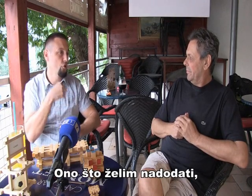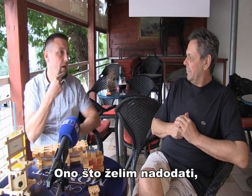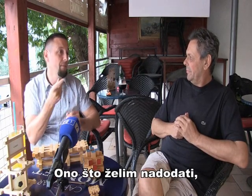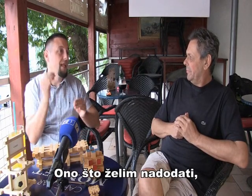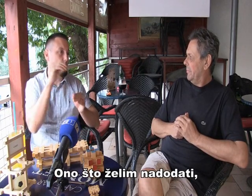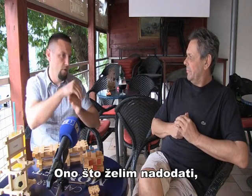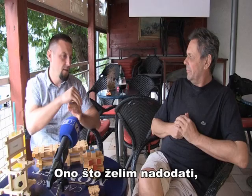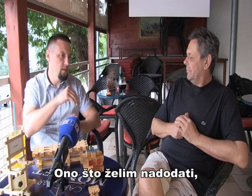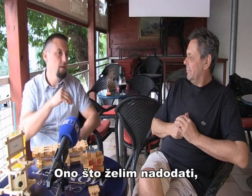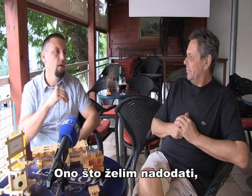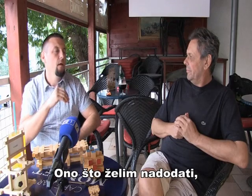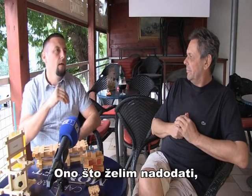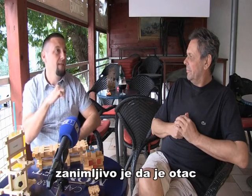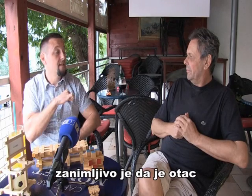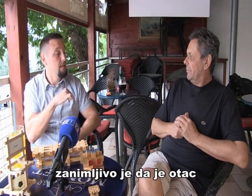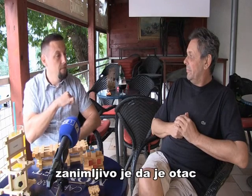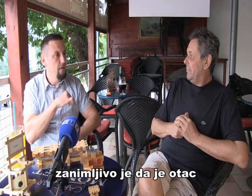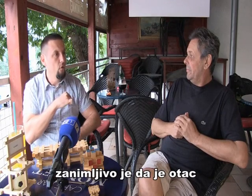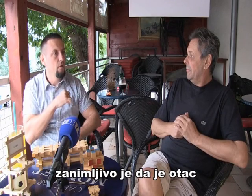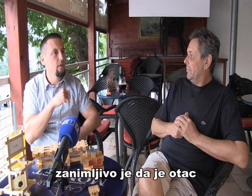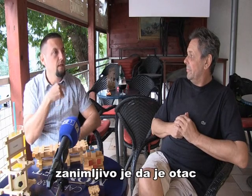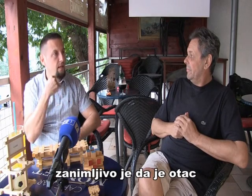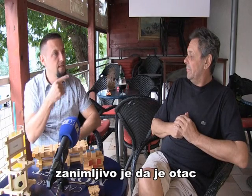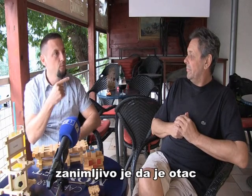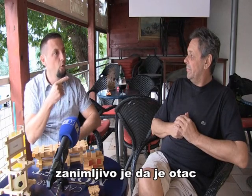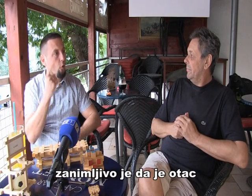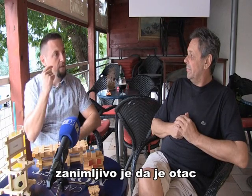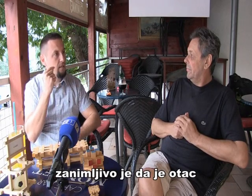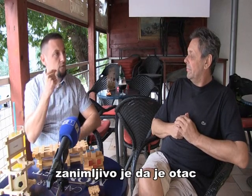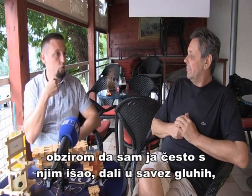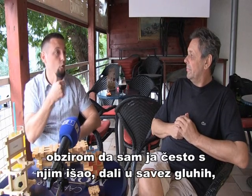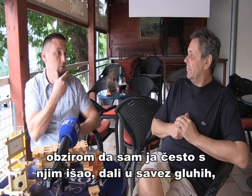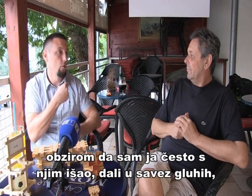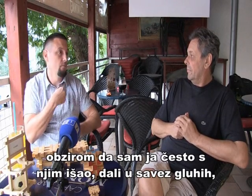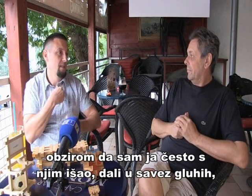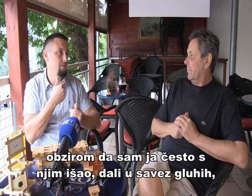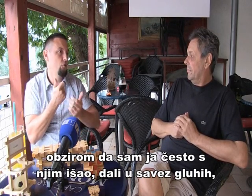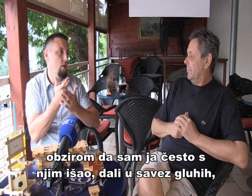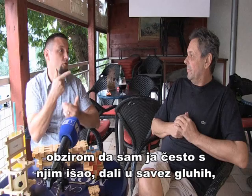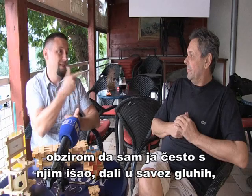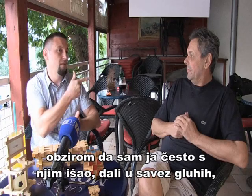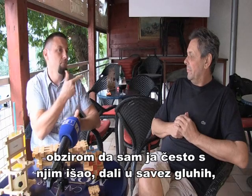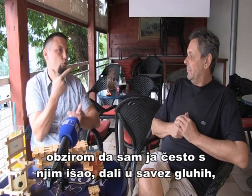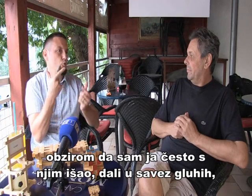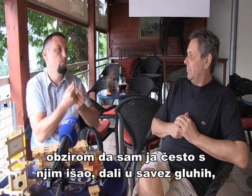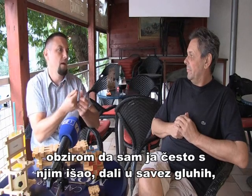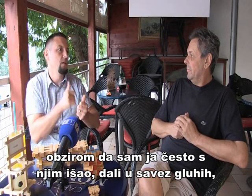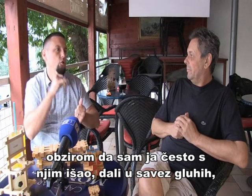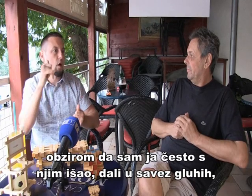želim nadodati, da je zanimljivo da je recimo otac, s obzirom da sam ja često s njim skupa išao,